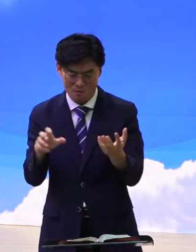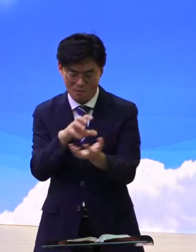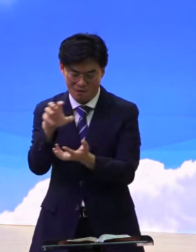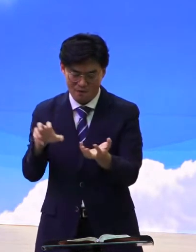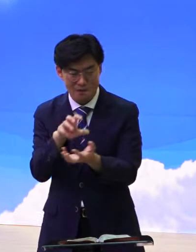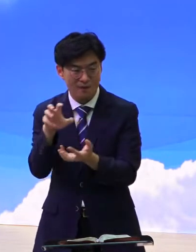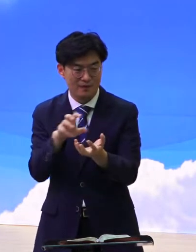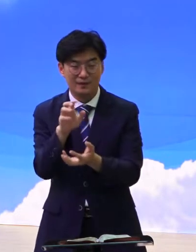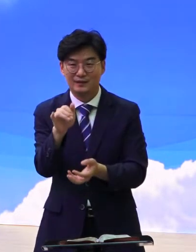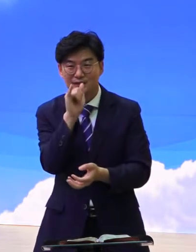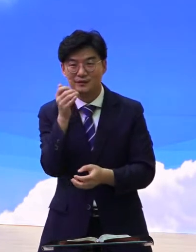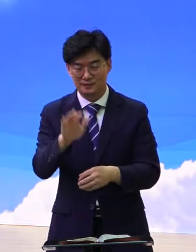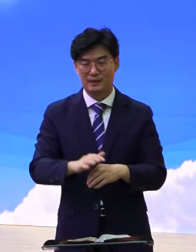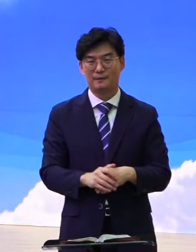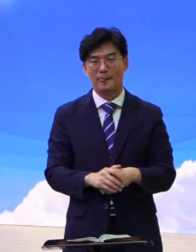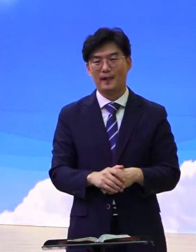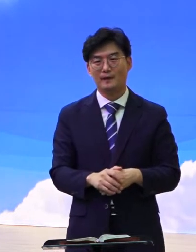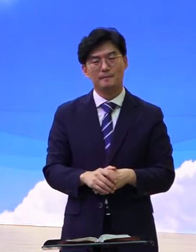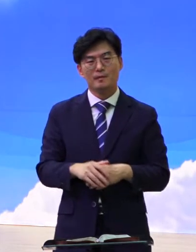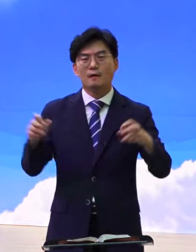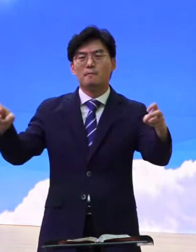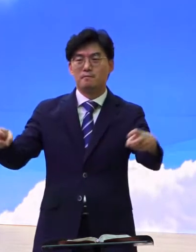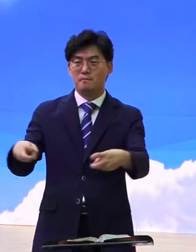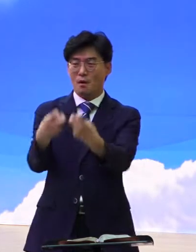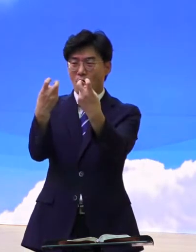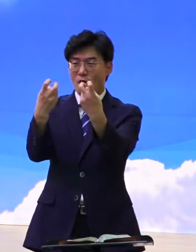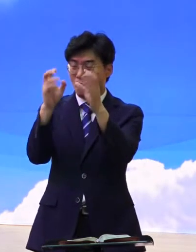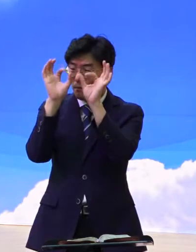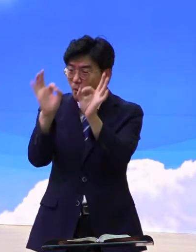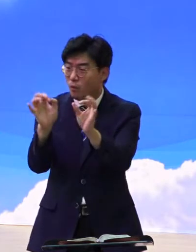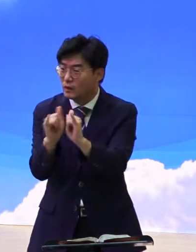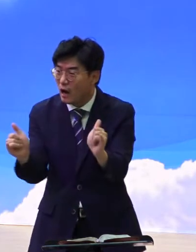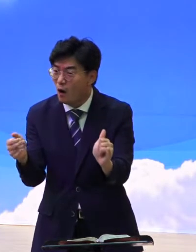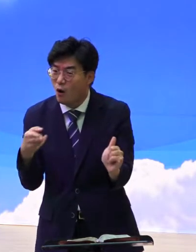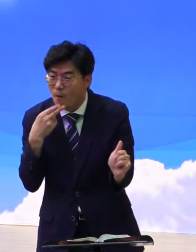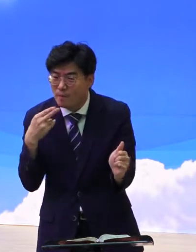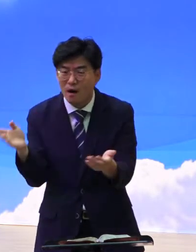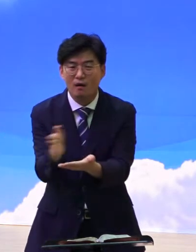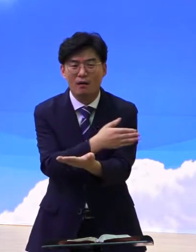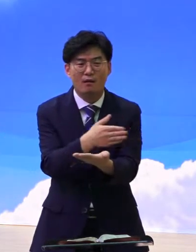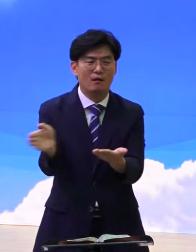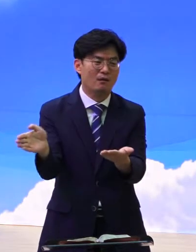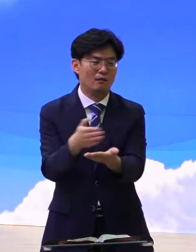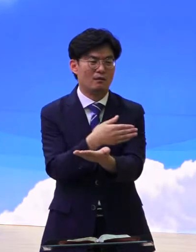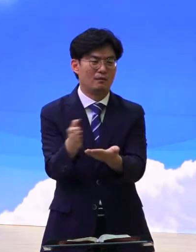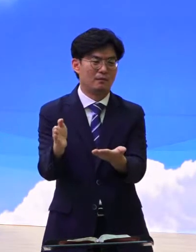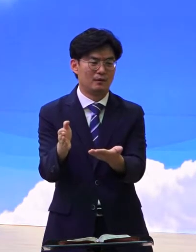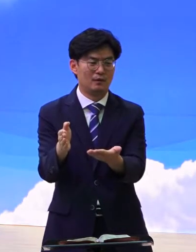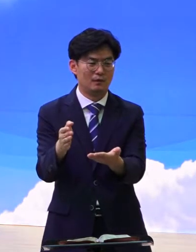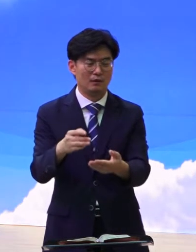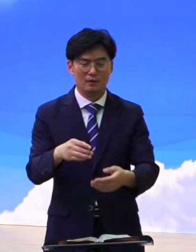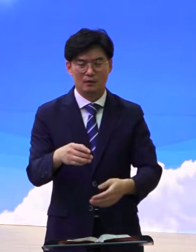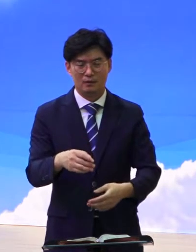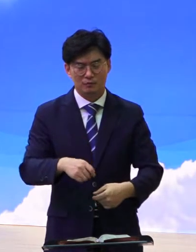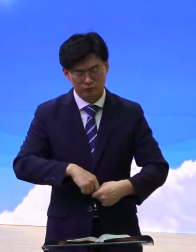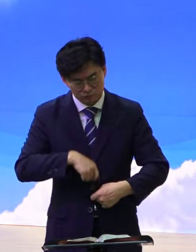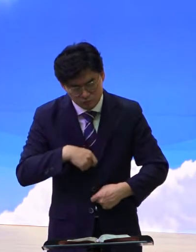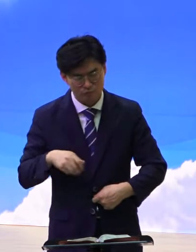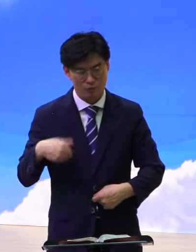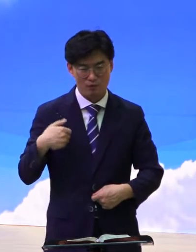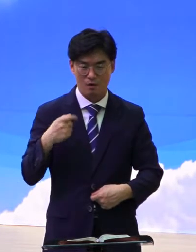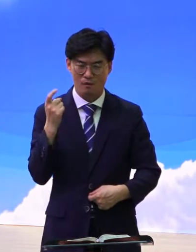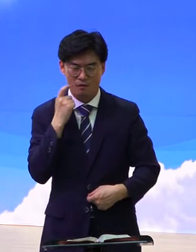원하죠. 그래서 목격자를 찾지 못하면 진실을 밝히지 못하는 그런 시대가 사실 그런 시대에 우리가 살고 있는 것